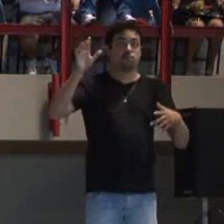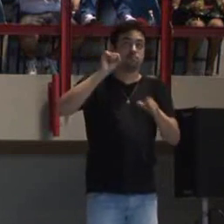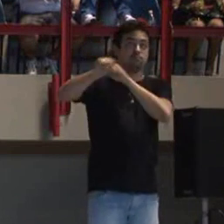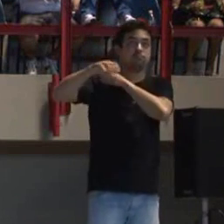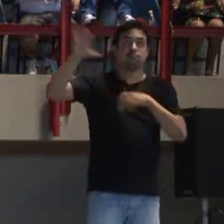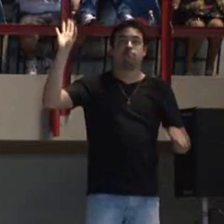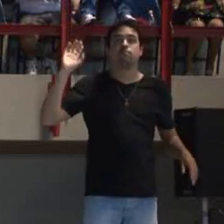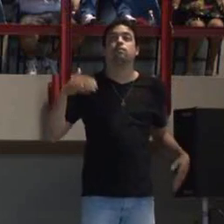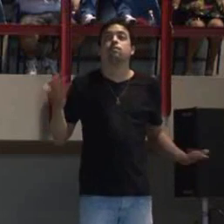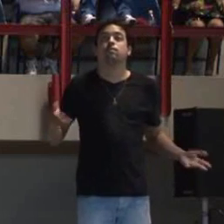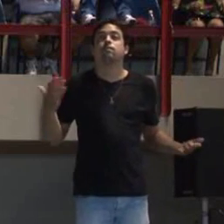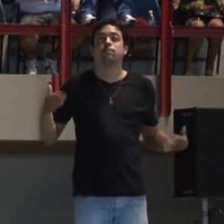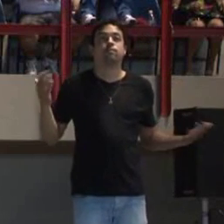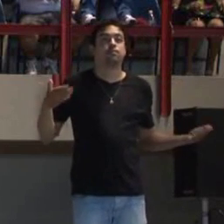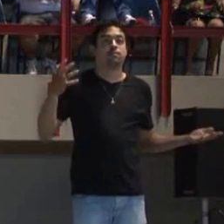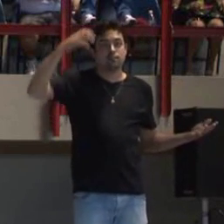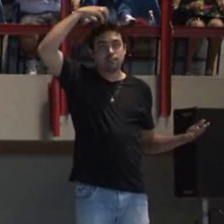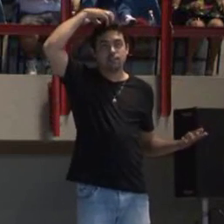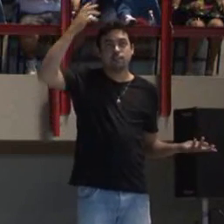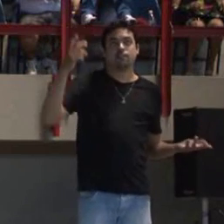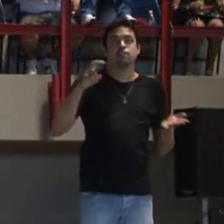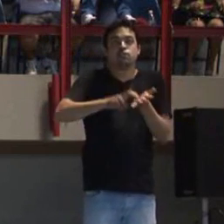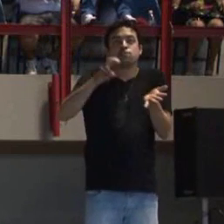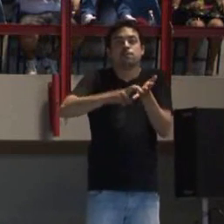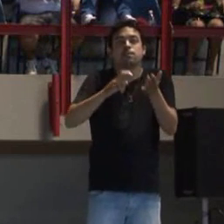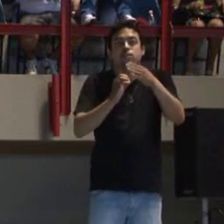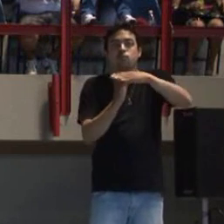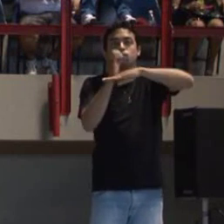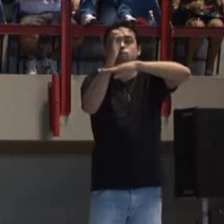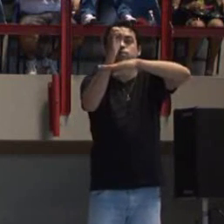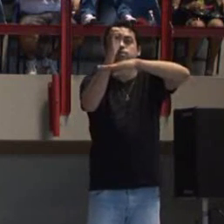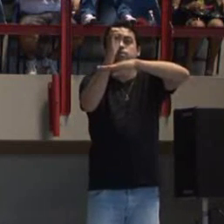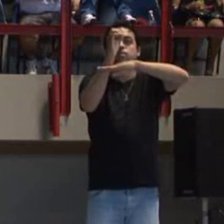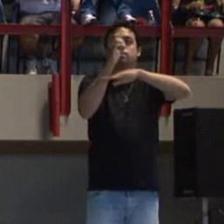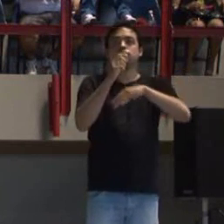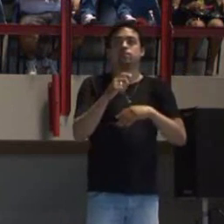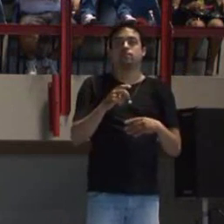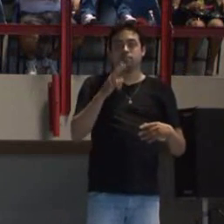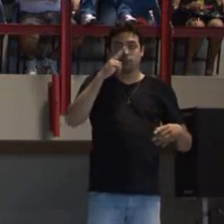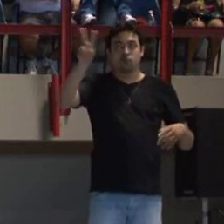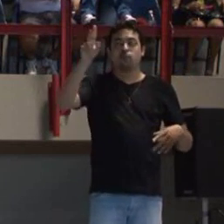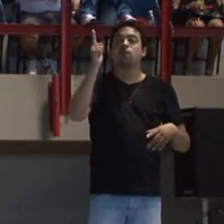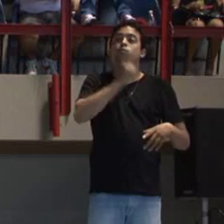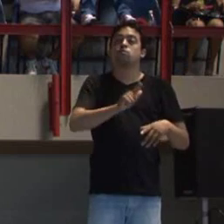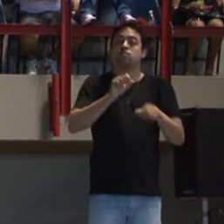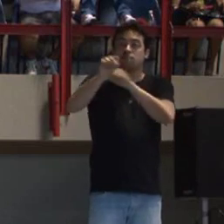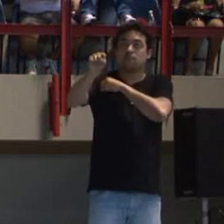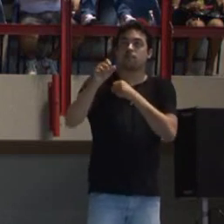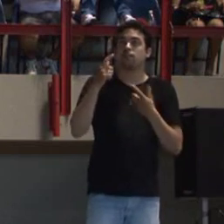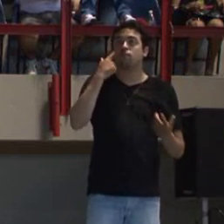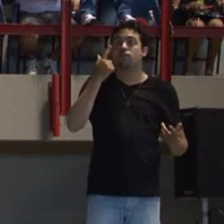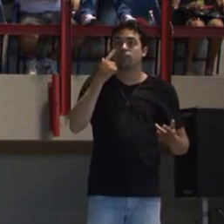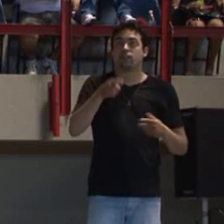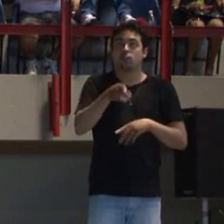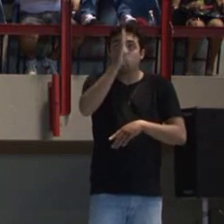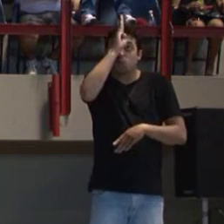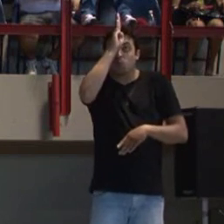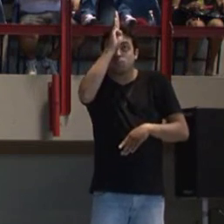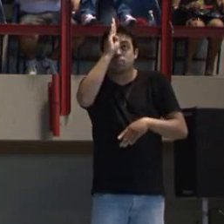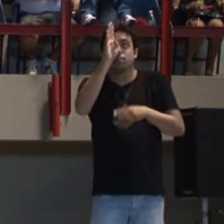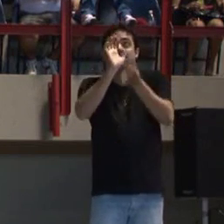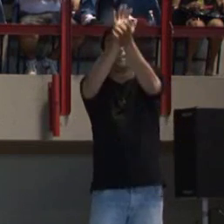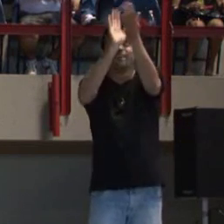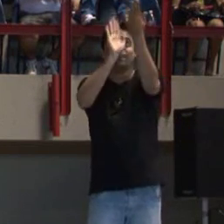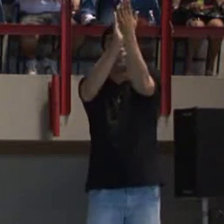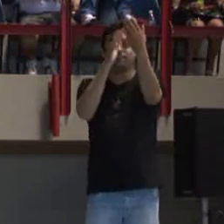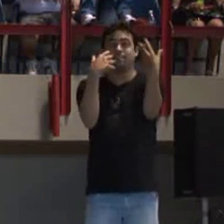Matei. Quero ele aparecer. Ela rei ele de manhã, de novo. Olha pro sol para tu ver se tu mata. Meio-dia.